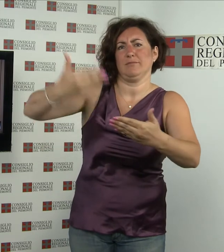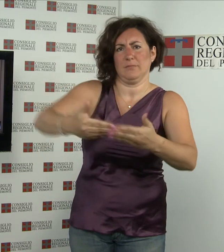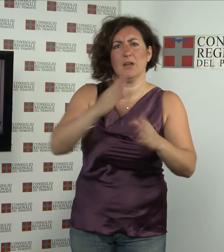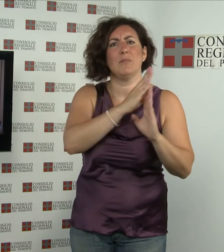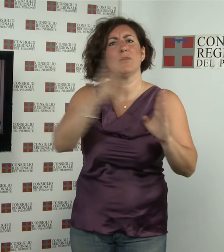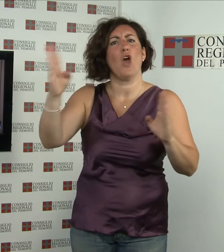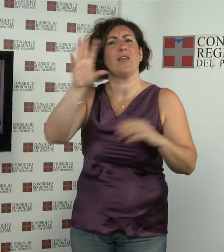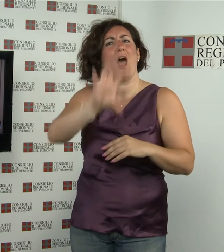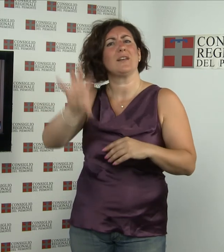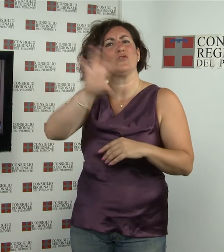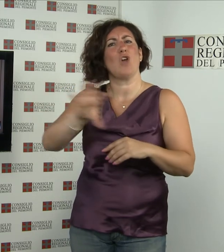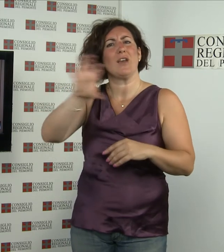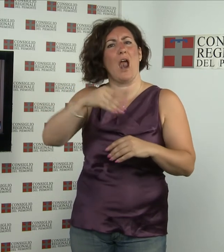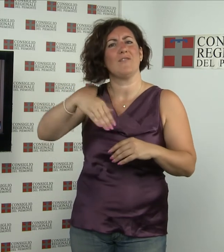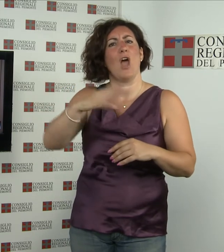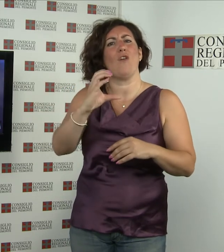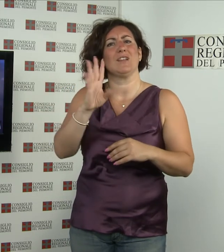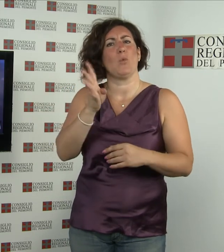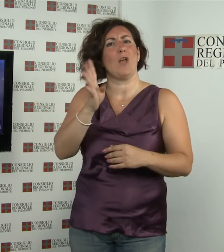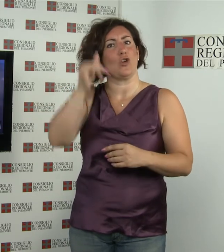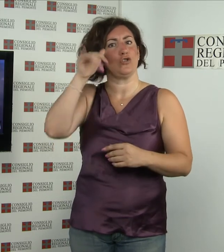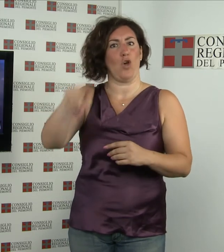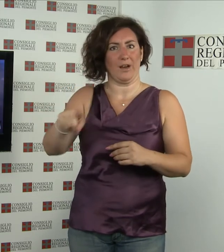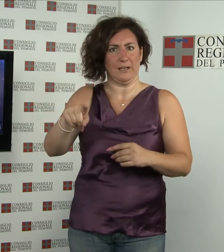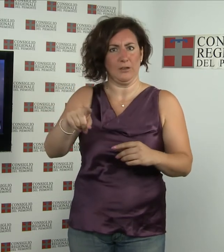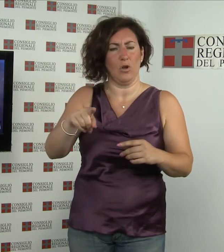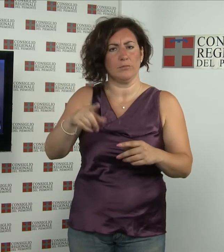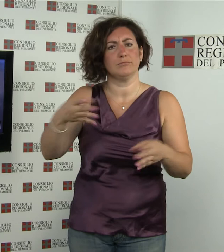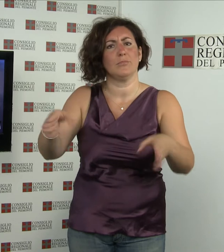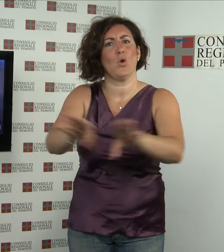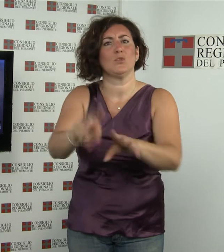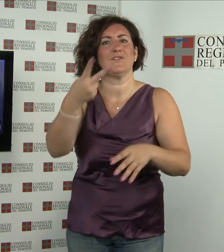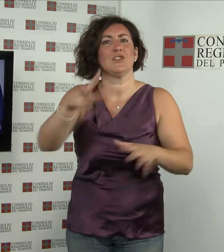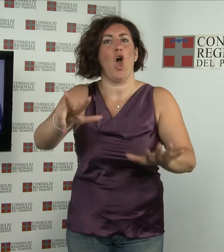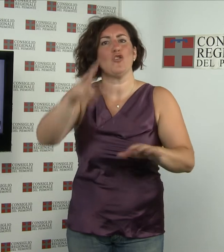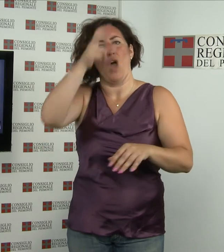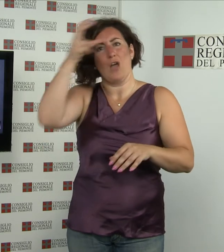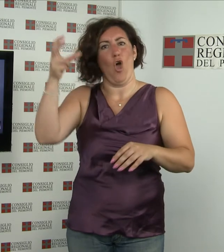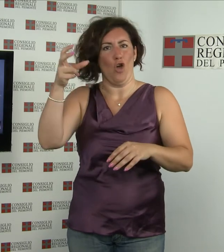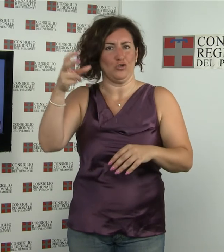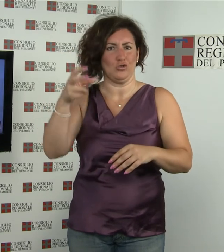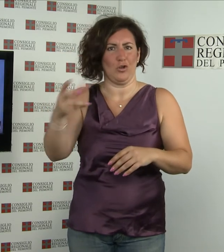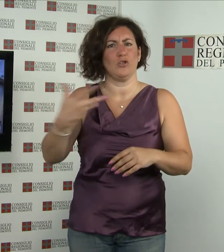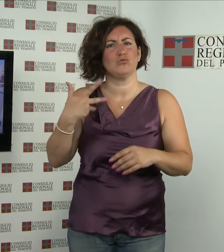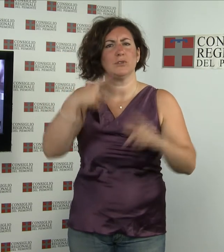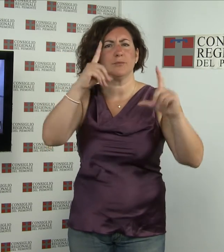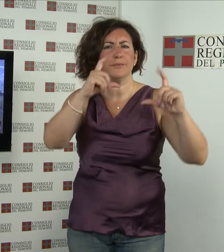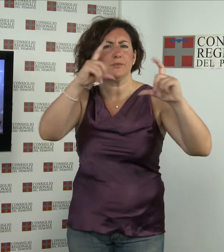la rassegna fino al 28 agosto propone una serie di scatti fotografici realizzati da marchis che coniuga la passione per la montagna